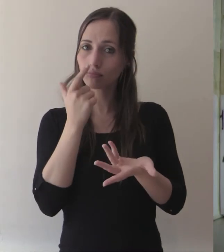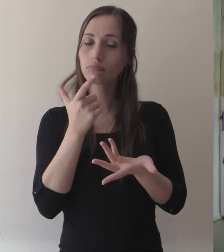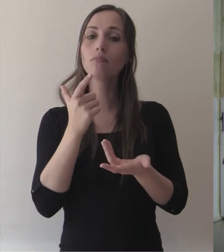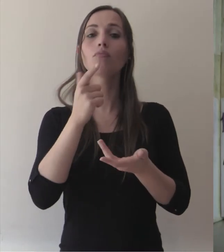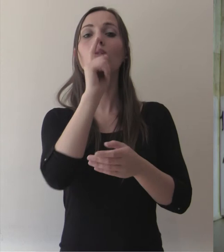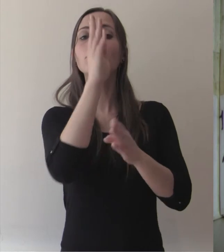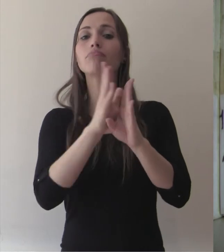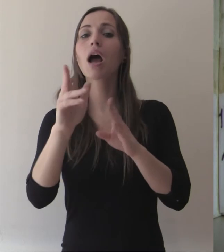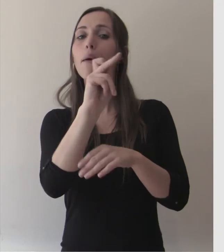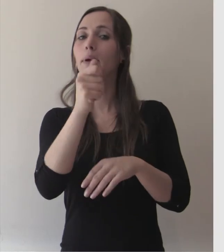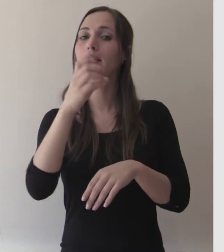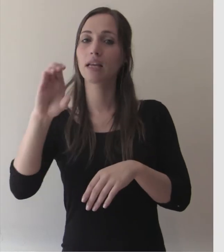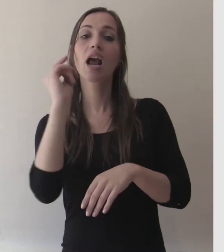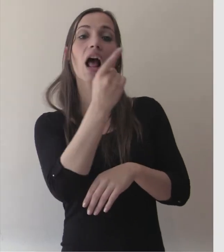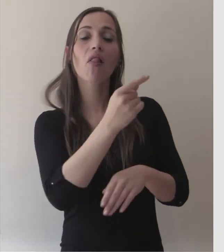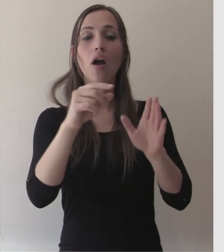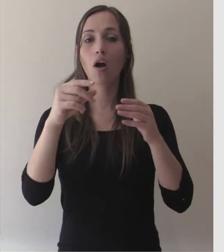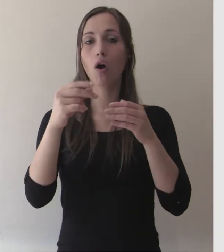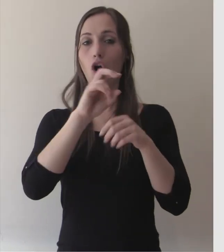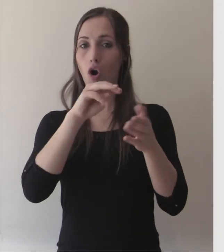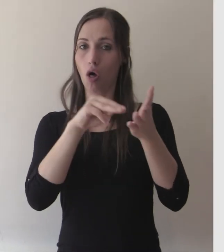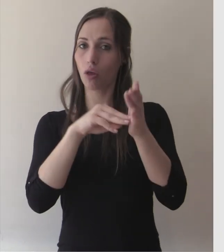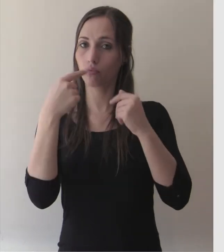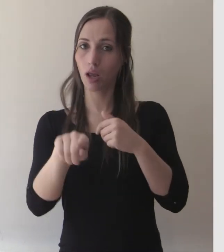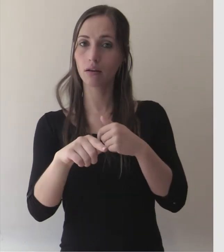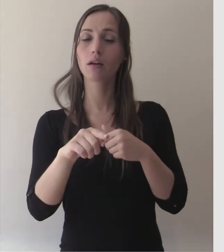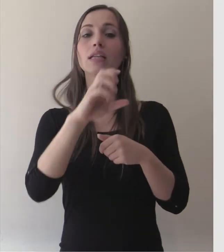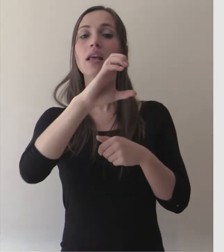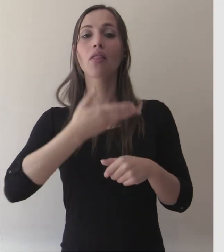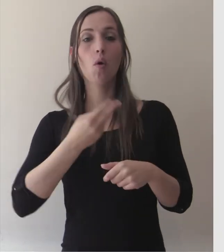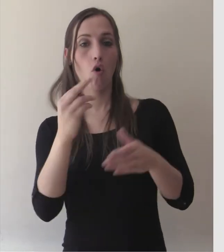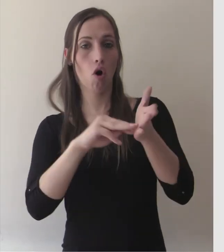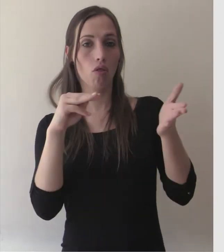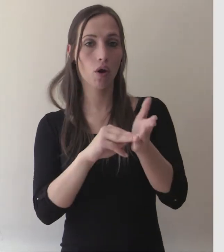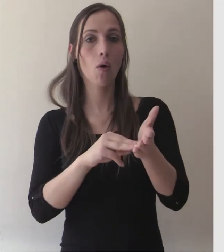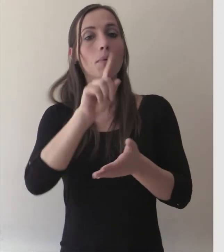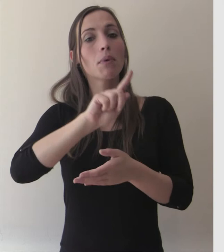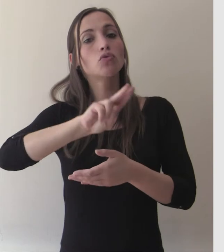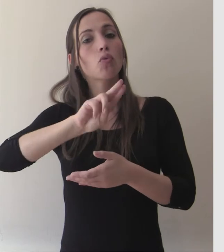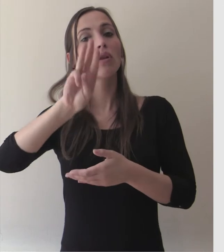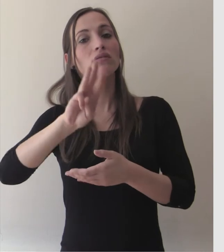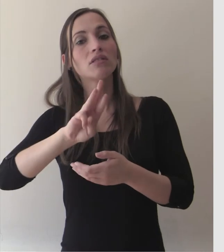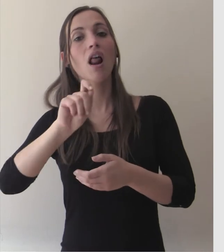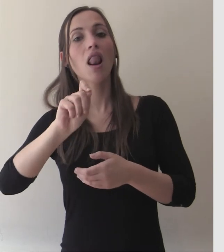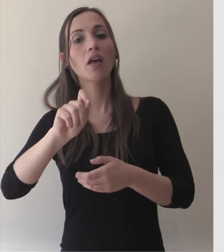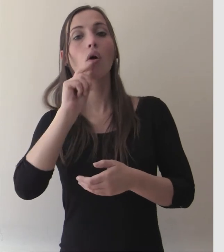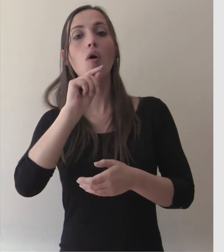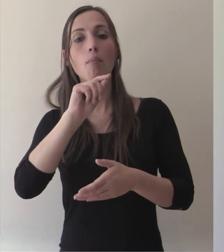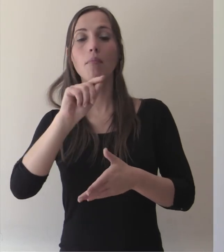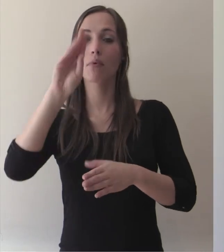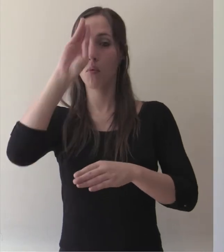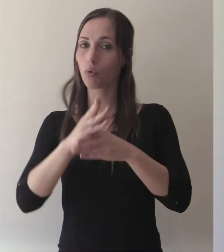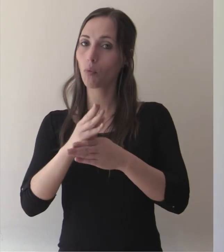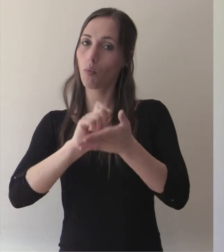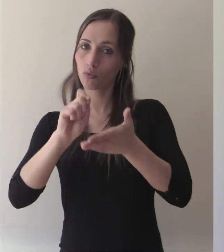uma cota na lombada, o número de código CDU, as 3 primeiras letras do apelido do autor e as 3 primeiras letras do título. A